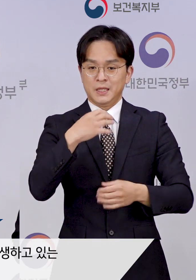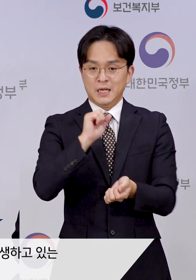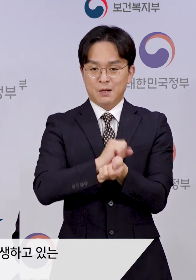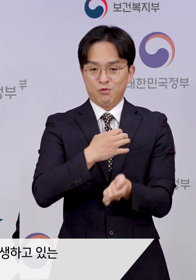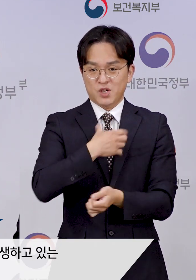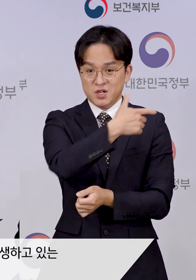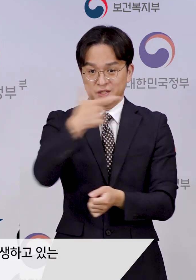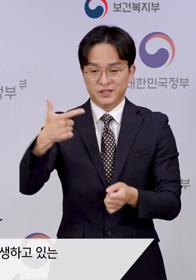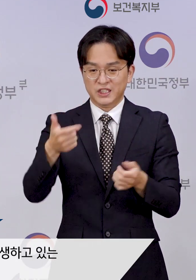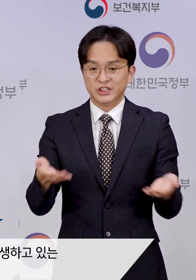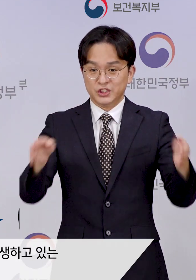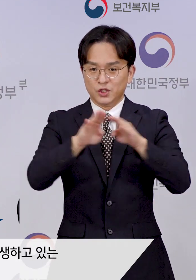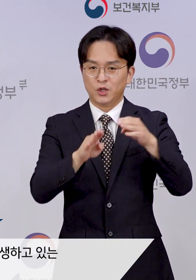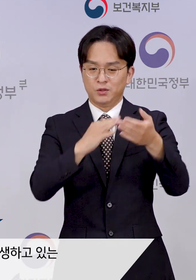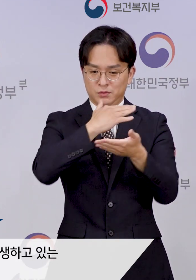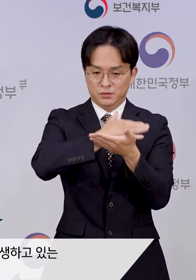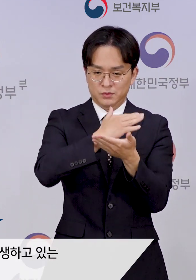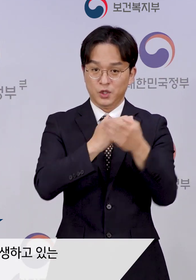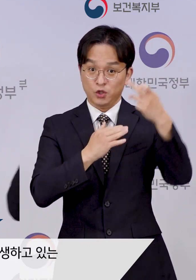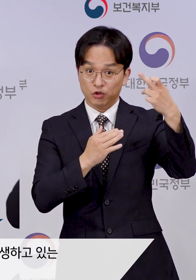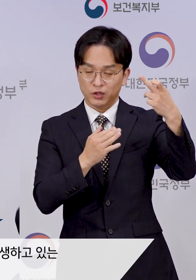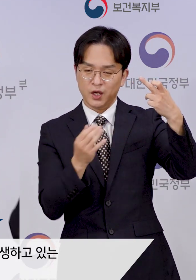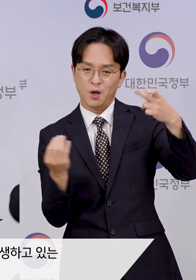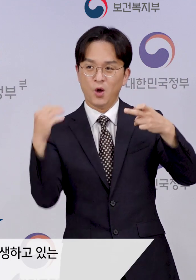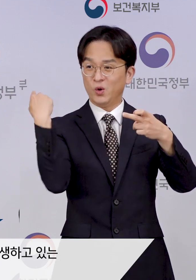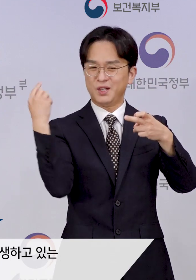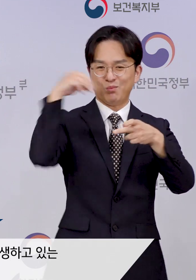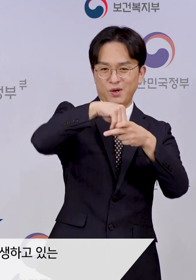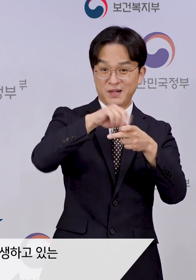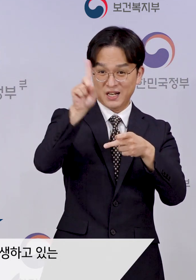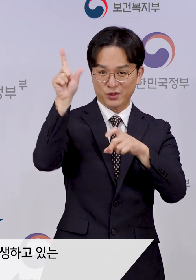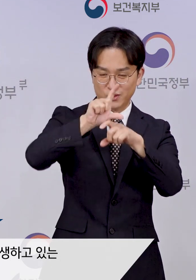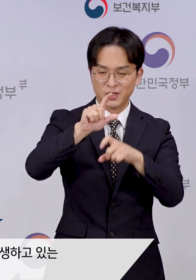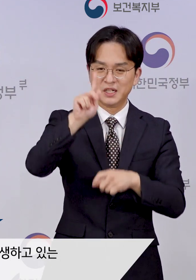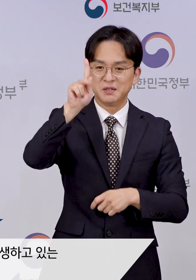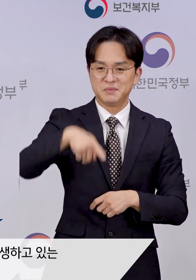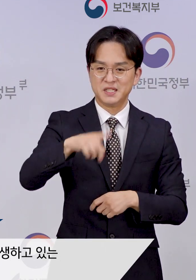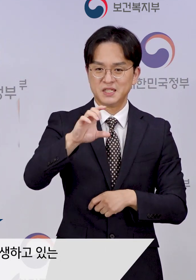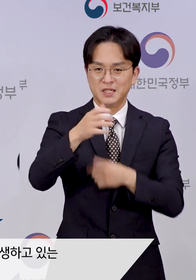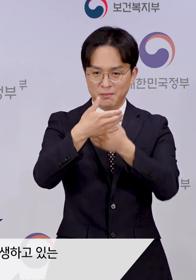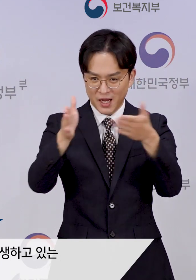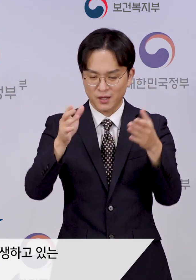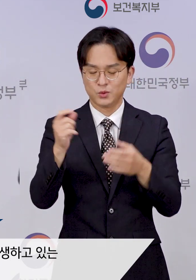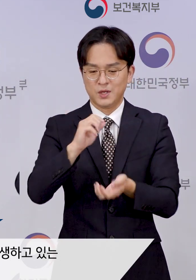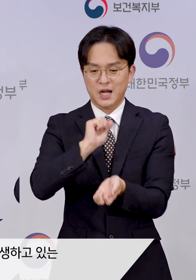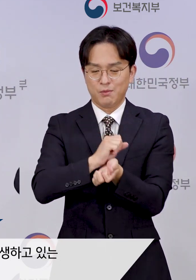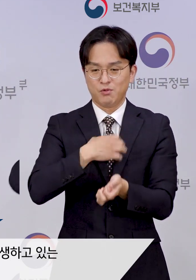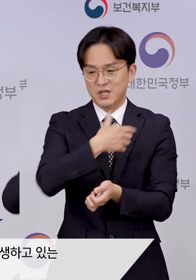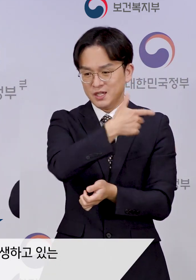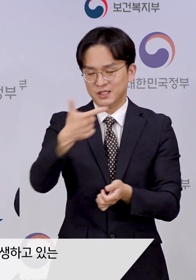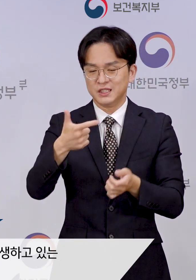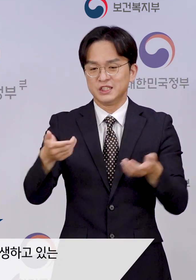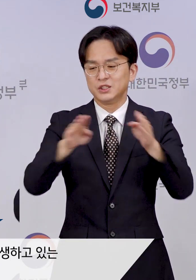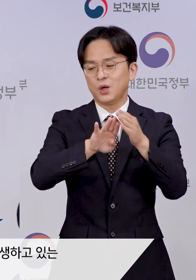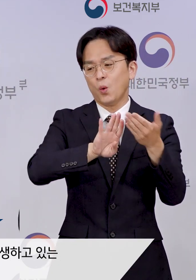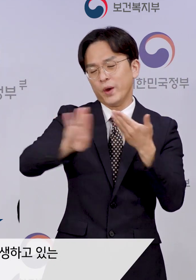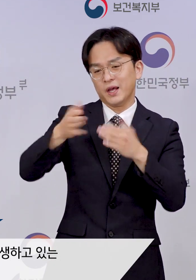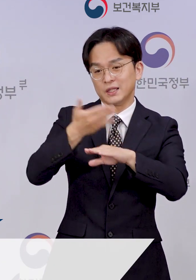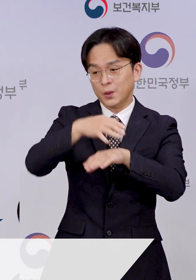지정된 PC방과 현재 집단 감염이 발생하고 있는 종교시설 등 취약한 다중이용시설에